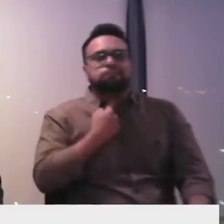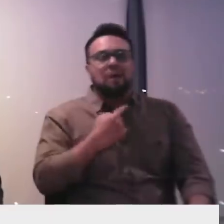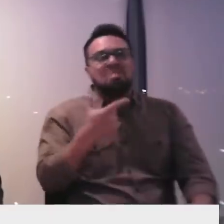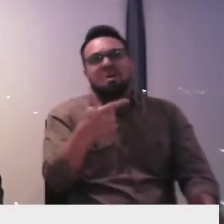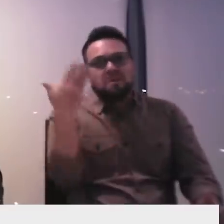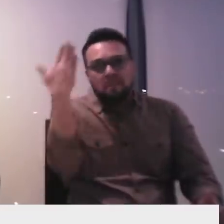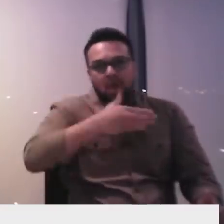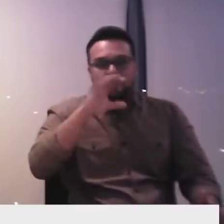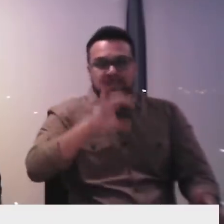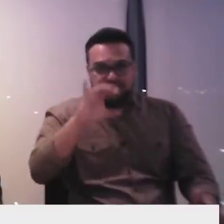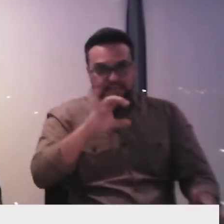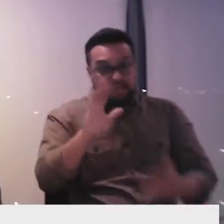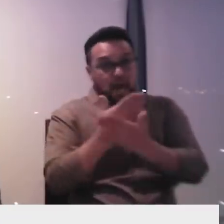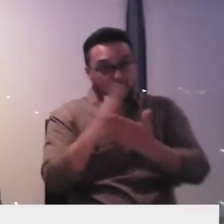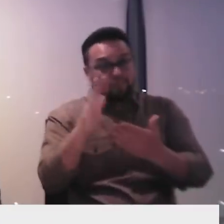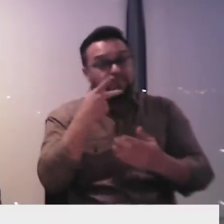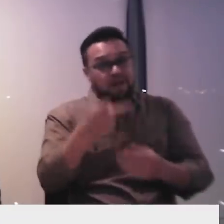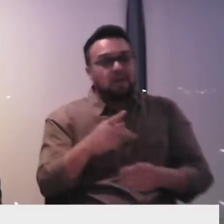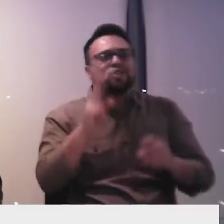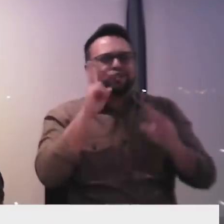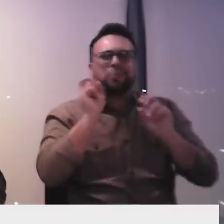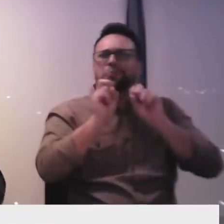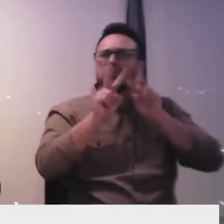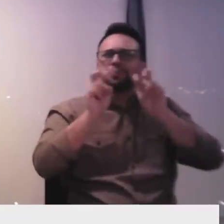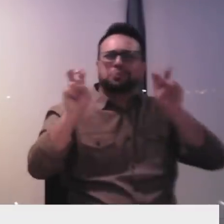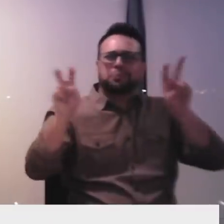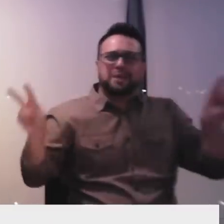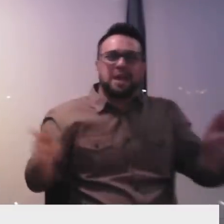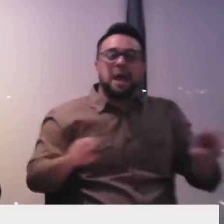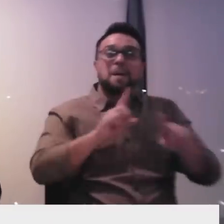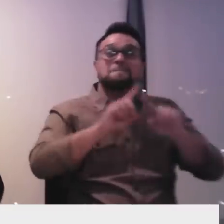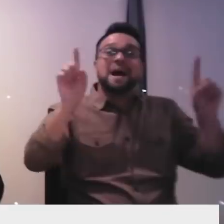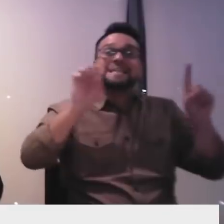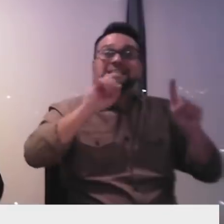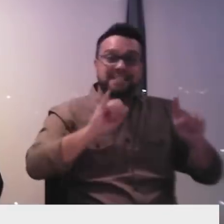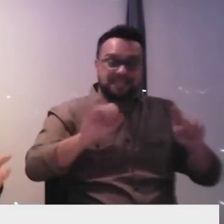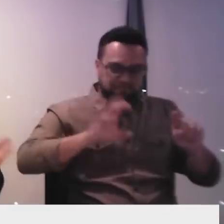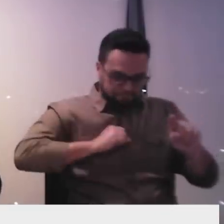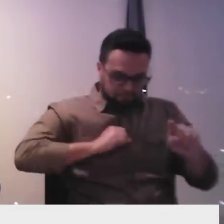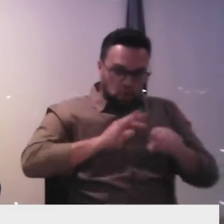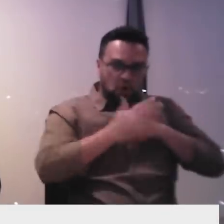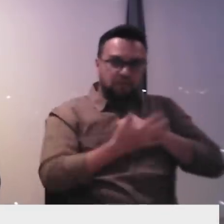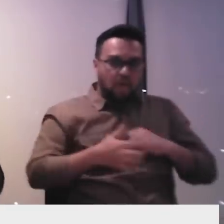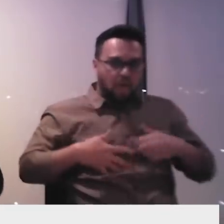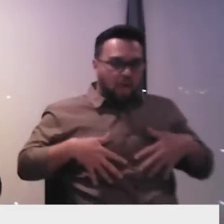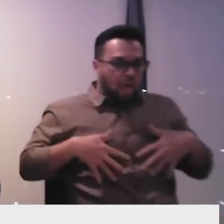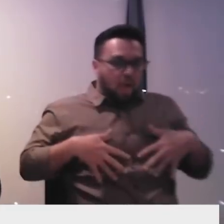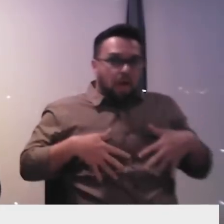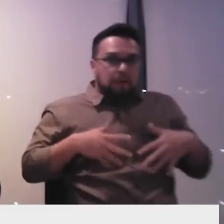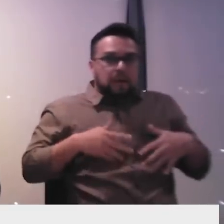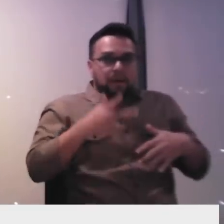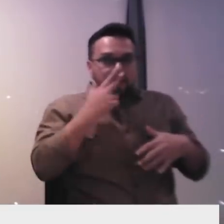científica. Eu já vi muita gente. Quando o bicho recebe um positivo, ele treme, fala